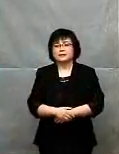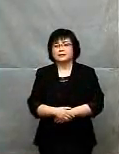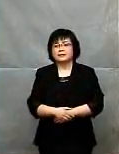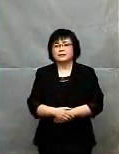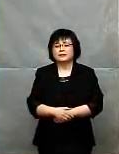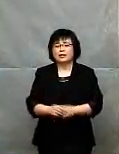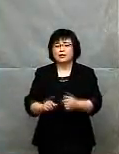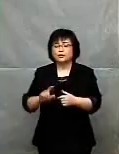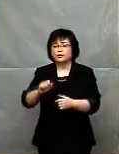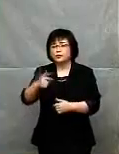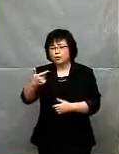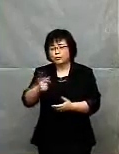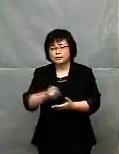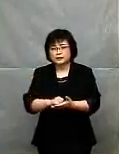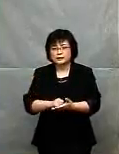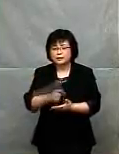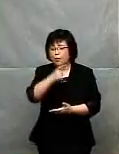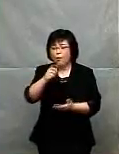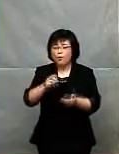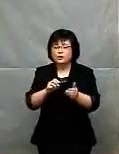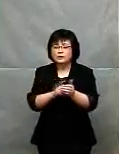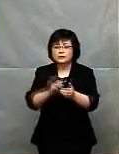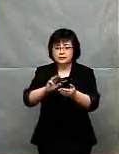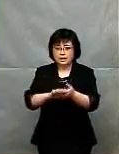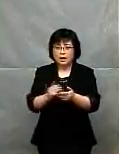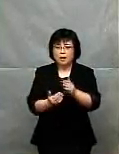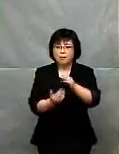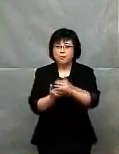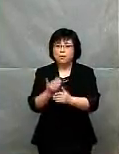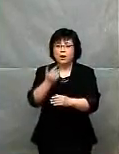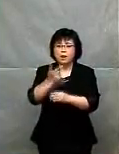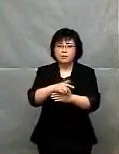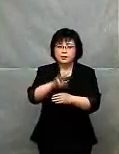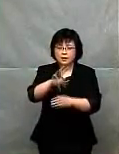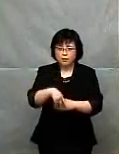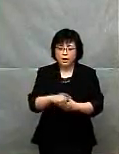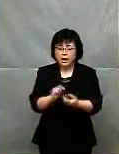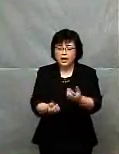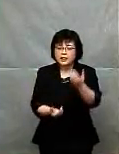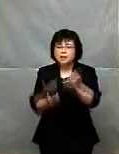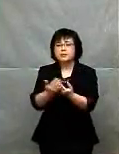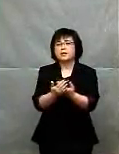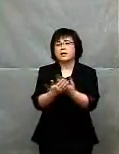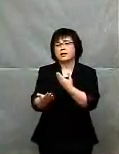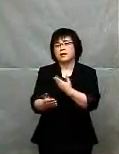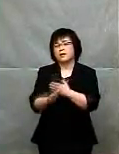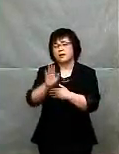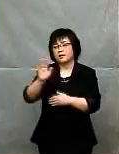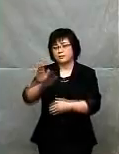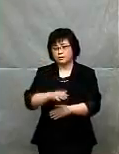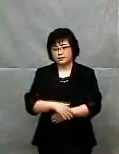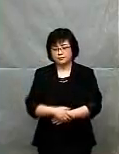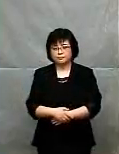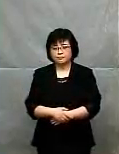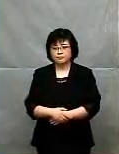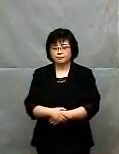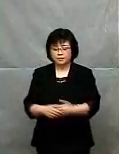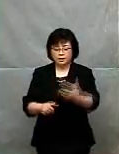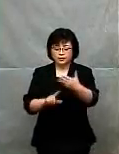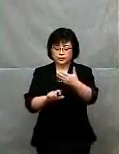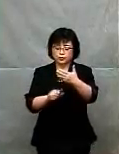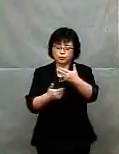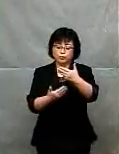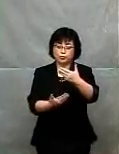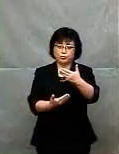16日に大石田祭り最上川花火大会が行われます。そして8月